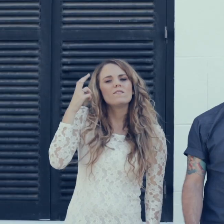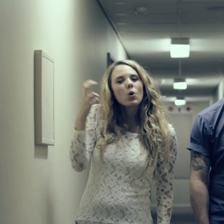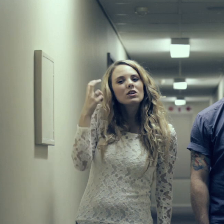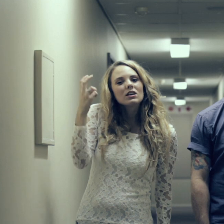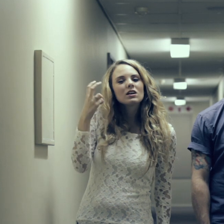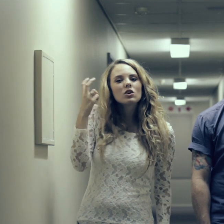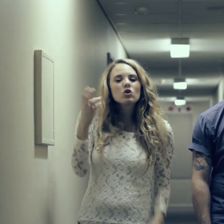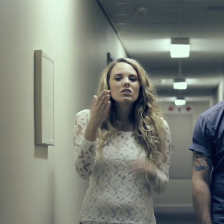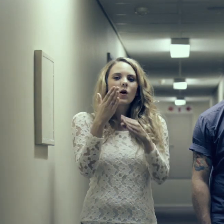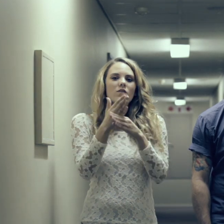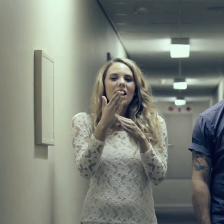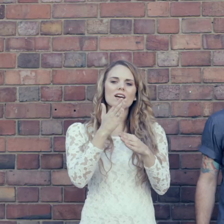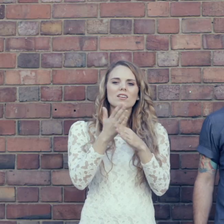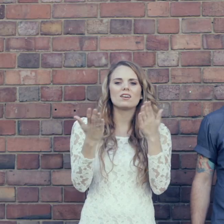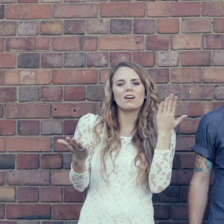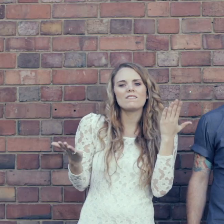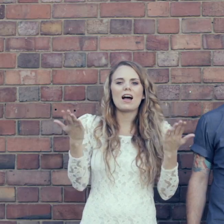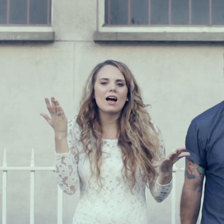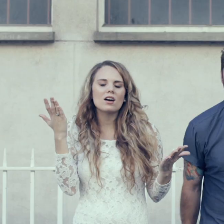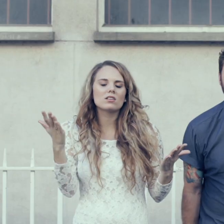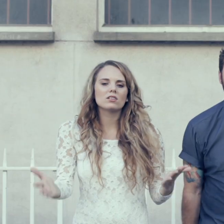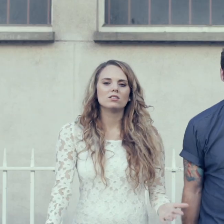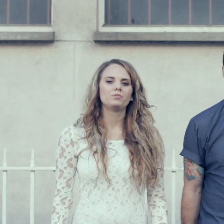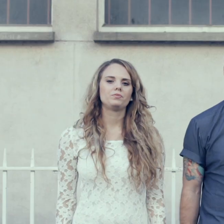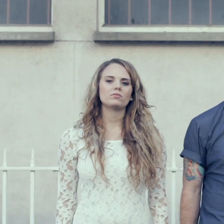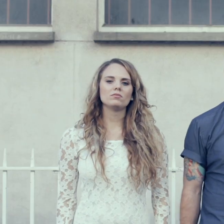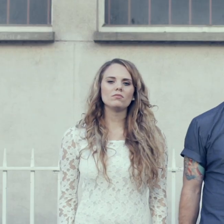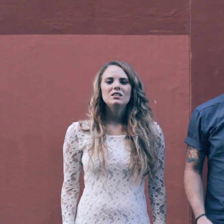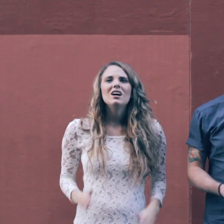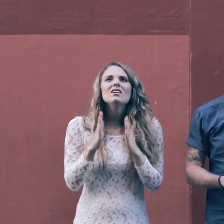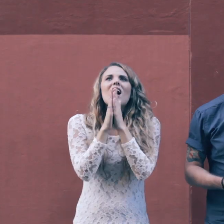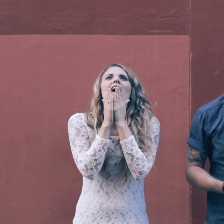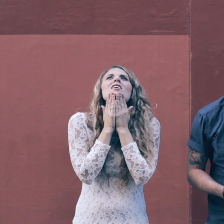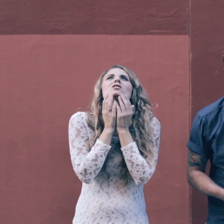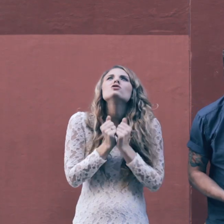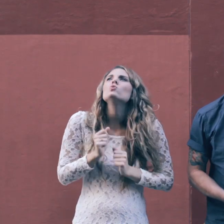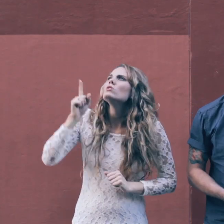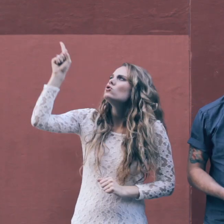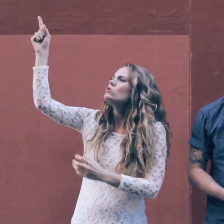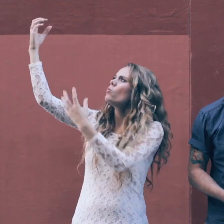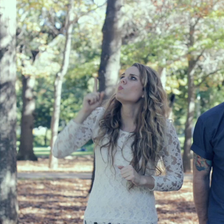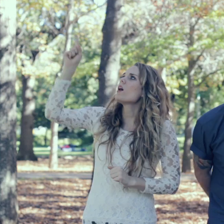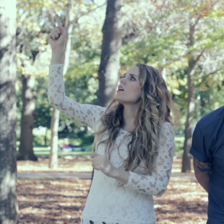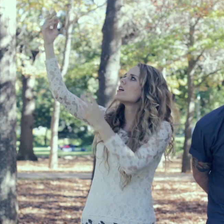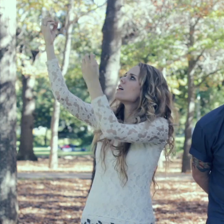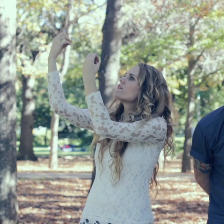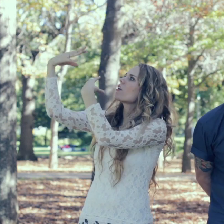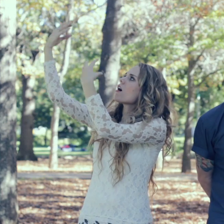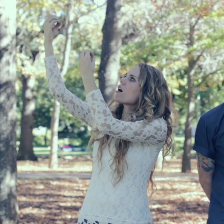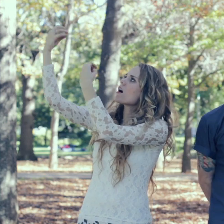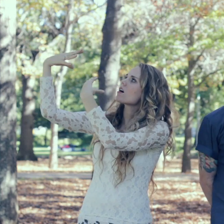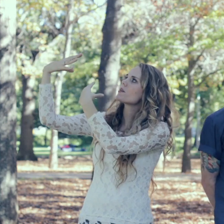Wonderwerken, wonder hoe jou werken werk. Deel jy uit soos ons